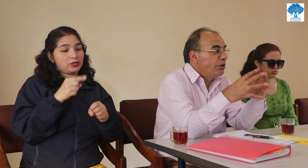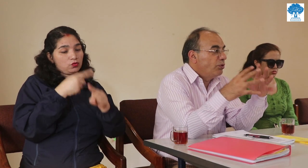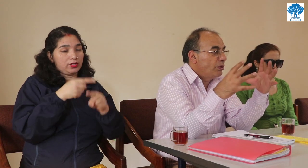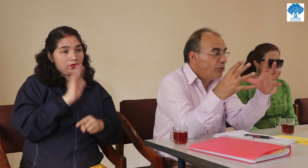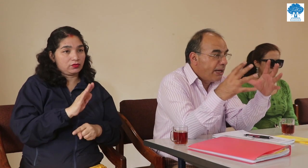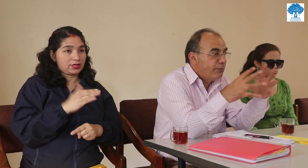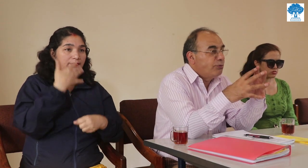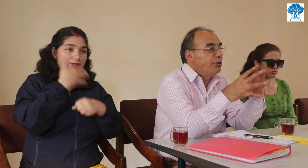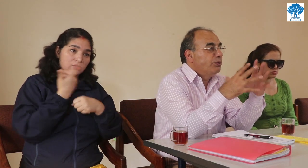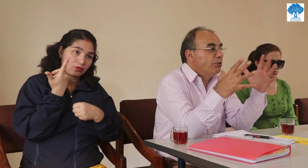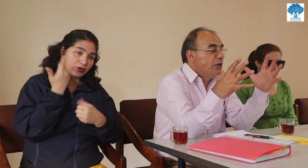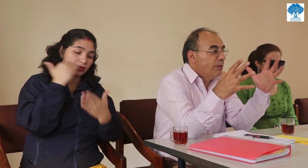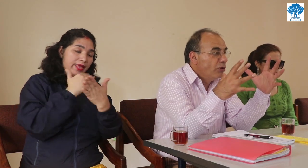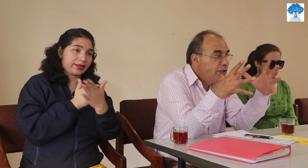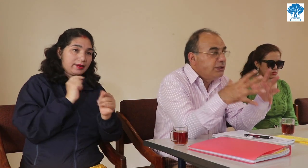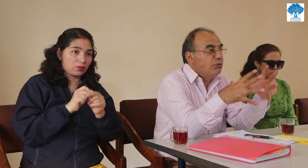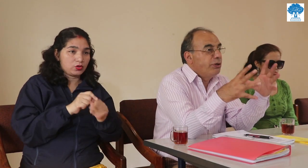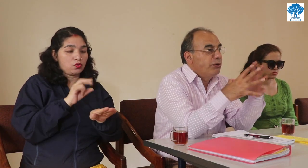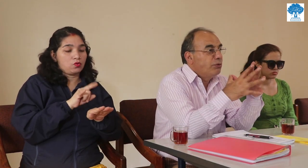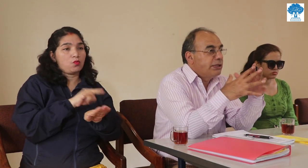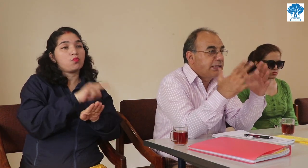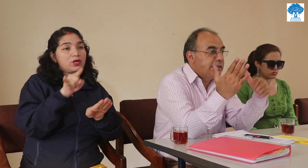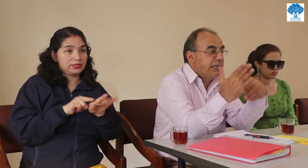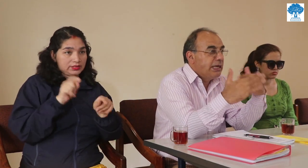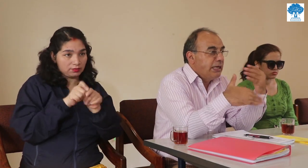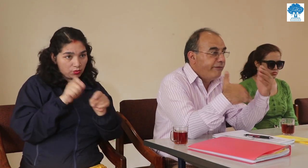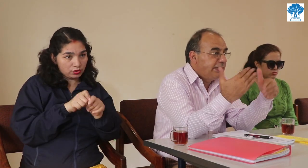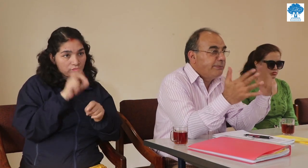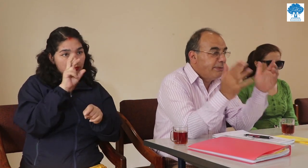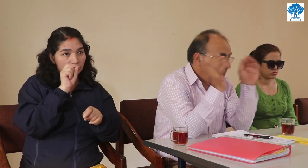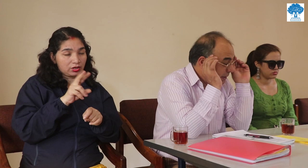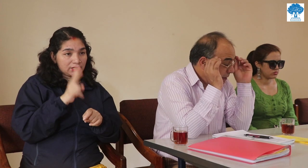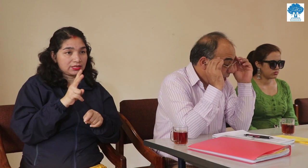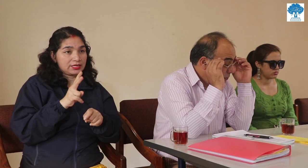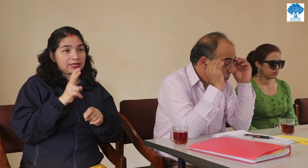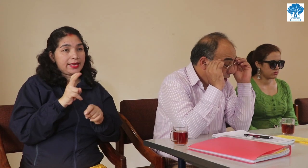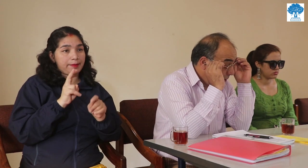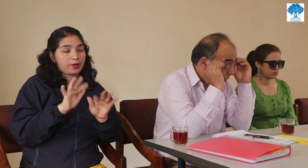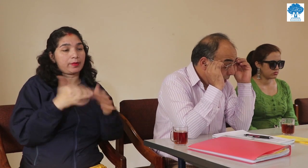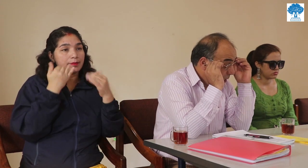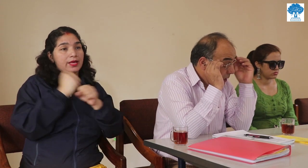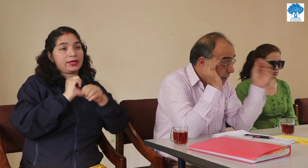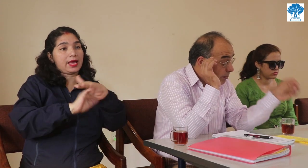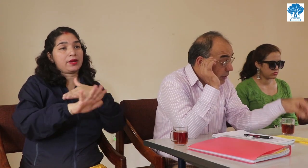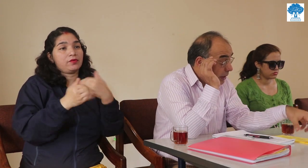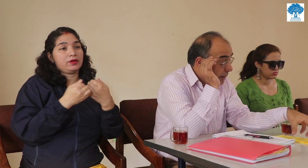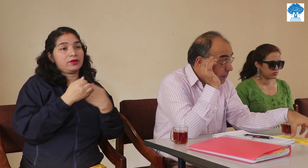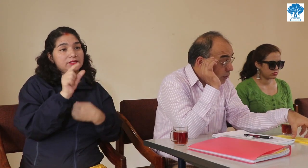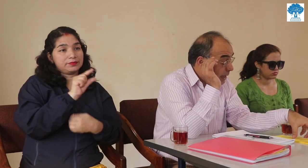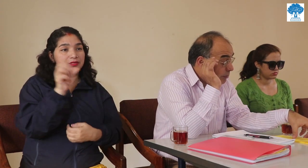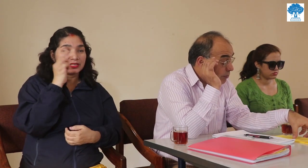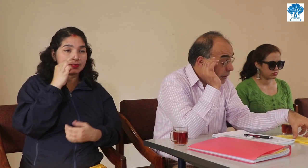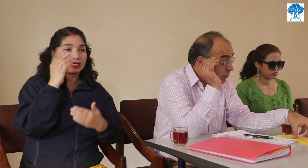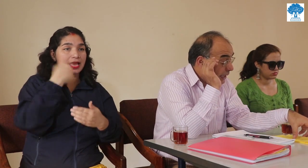टार्गेटहरू बन्यो, प्रोग्रामहरू बन्यो, पोलिसिजहरू बन्यो, र त्यसलाई चाहिँ इफेक्टिभ इम्प्लिमेन्ट गर्ने खालको ढङ्गले चाहिँ